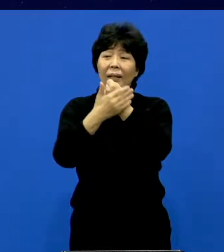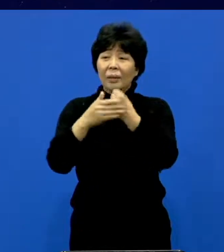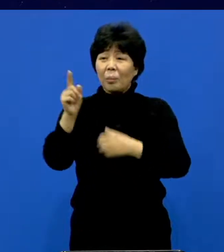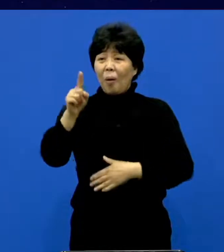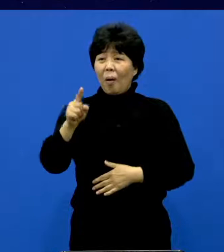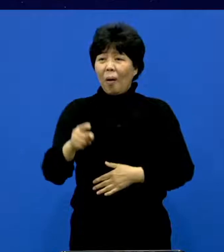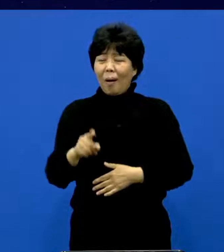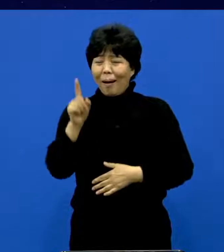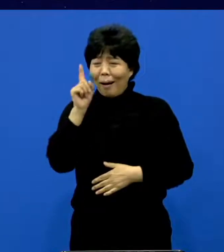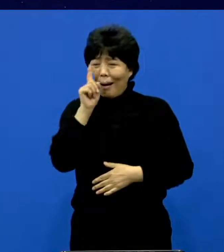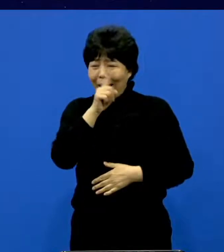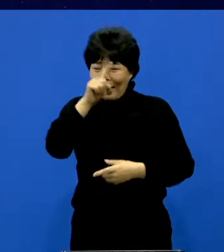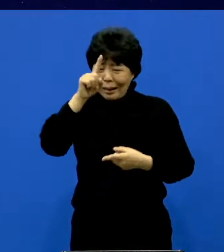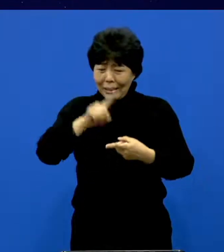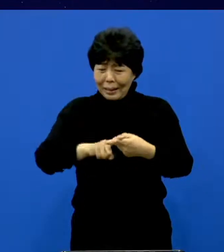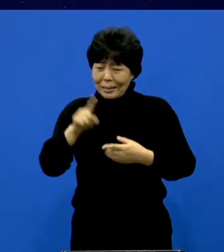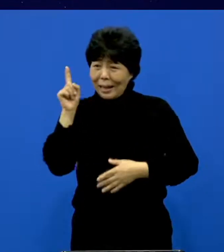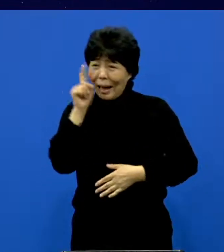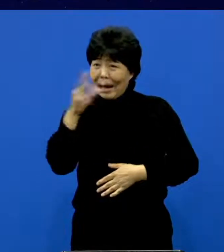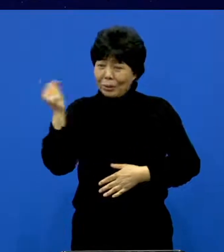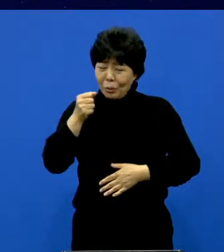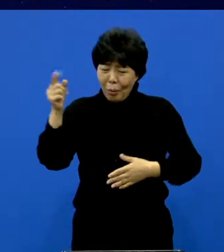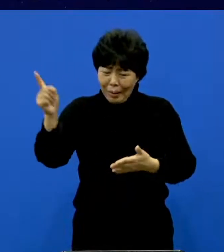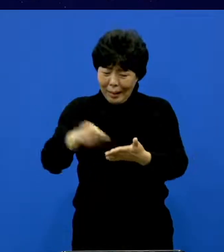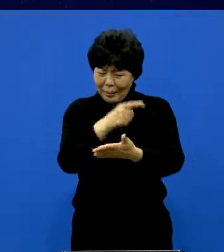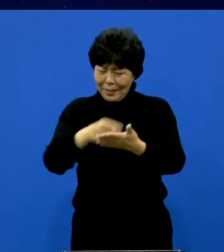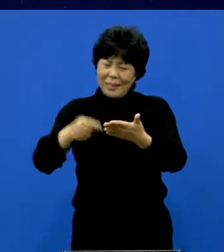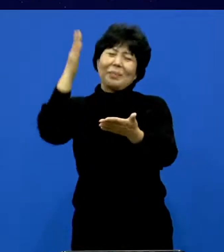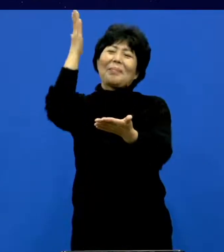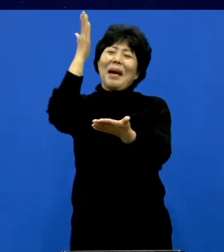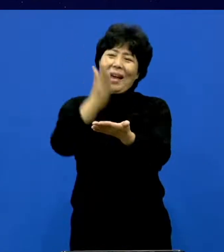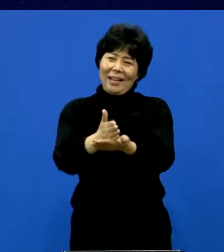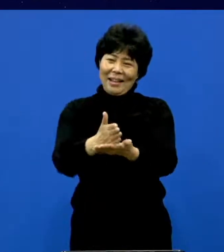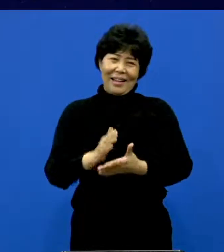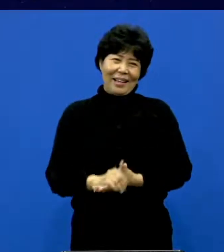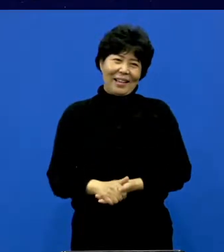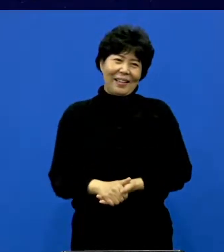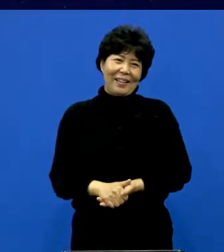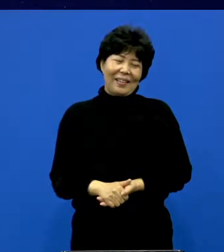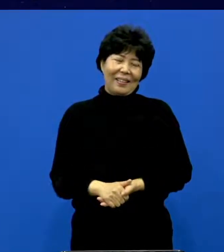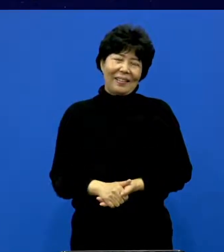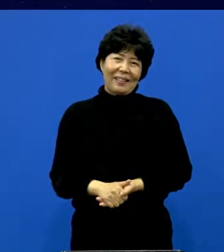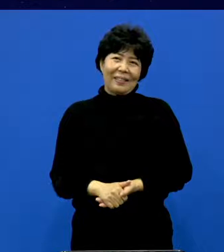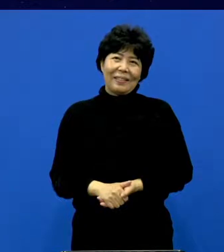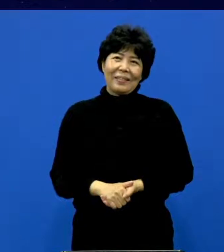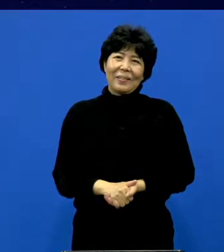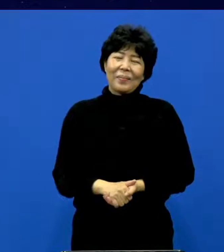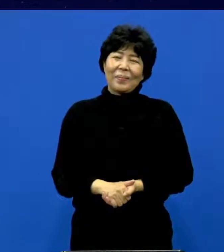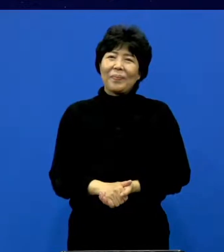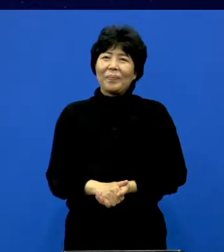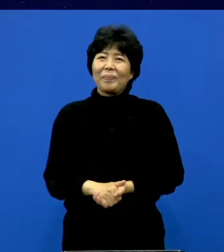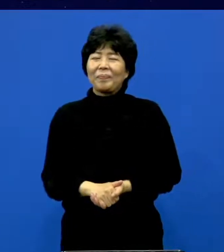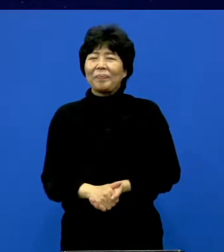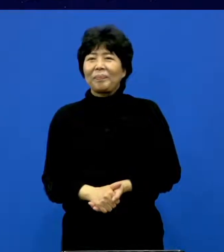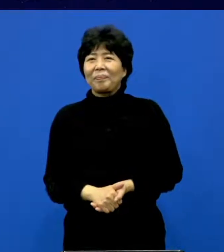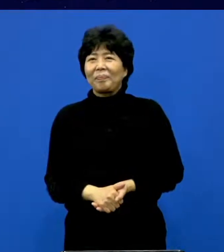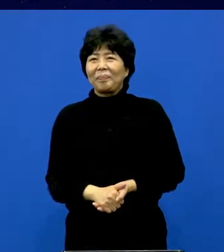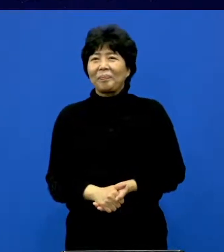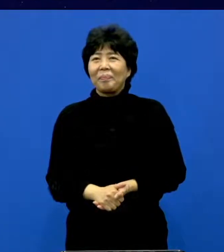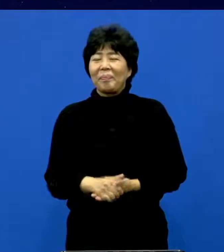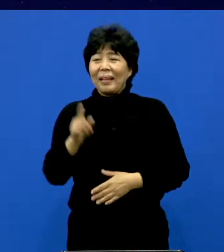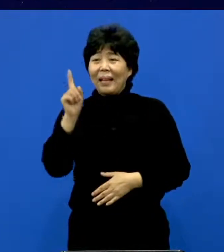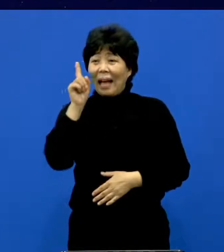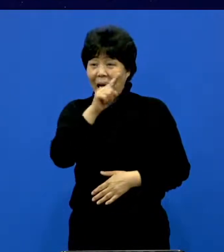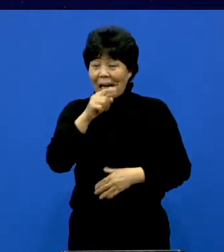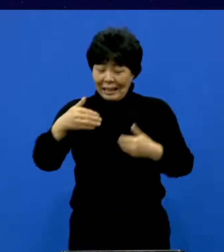악을 악으로 욕을 욕으로 갚지 말라. 그리스도의 삶의 기준은 상대의 행동이 아니라는 것입니다. 중요한 것은. 악인이